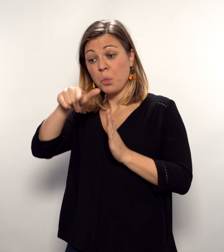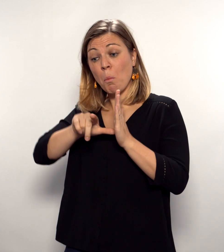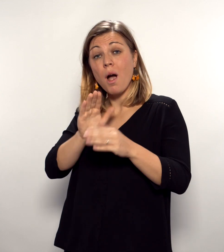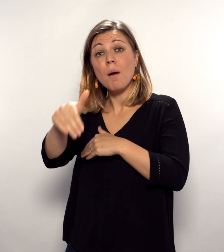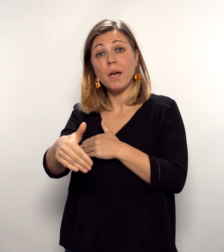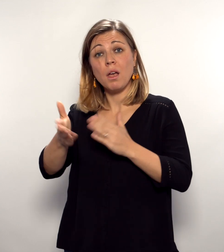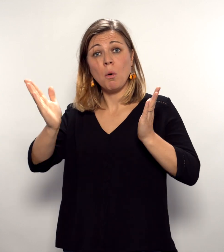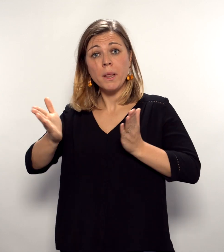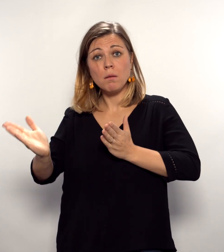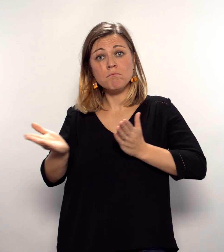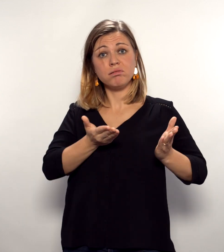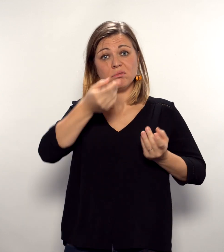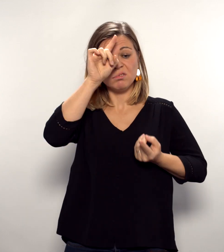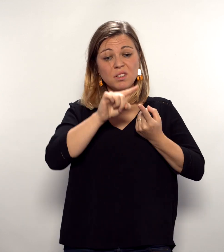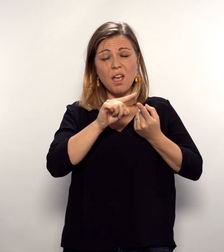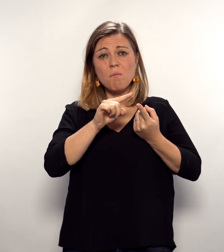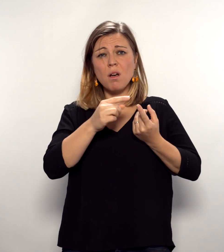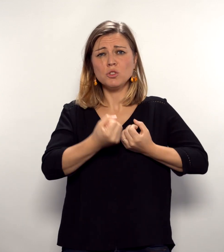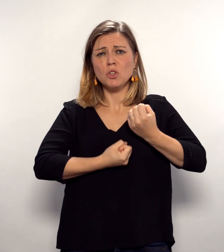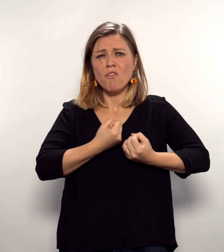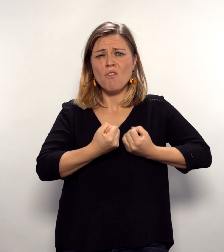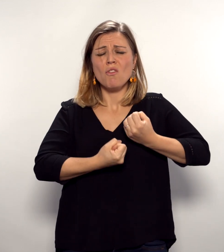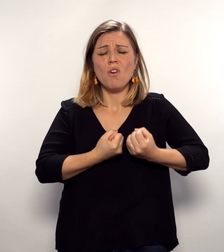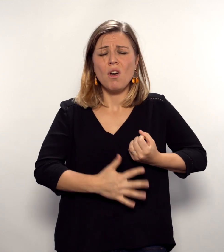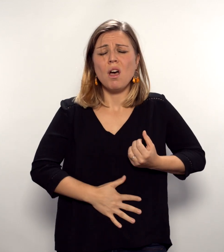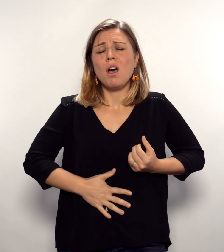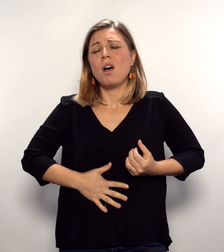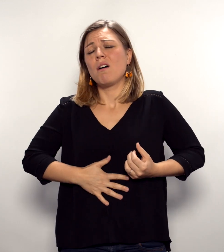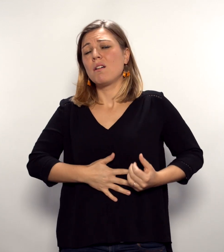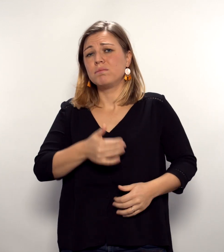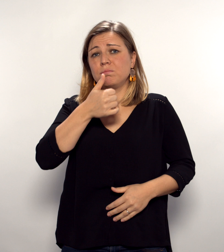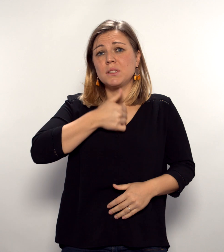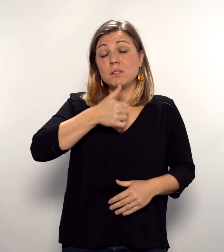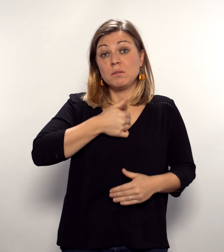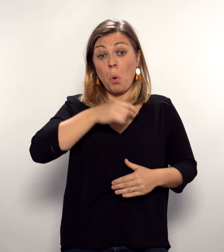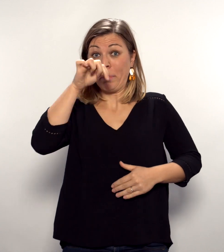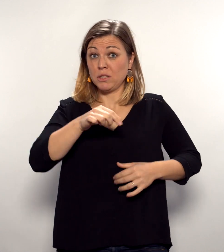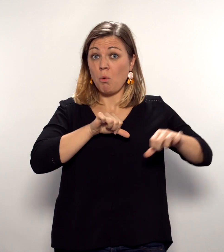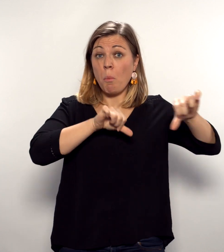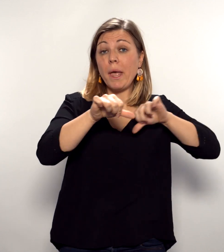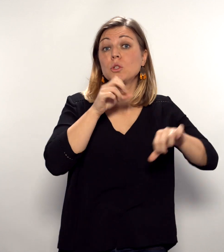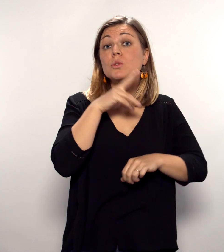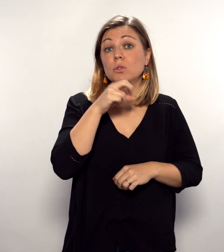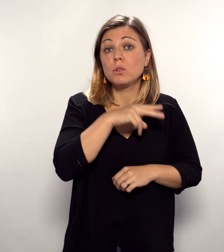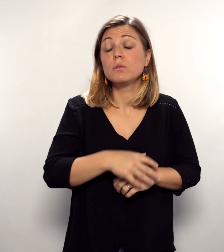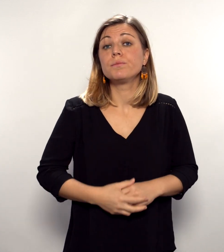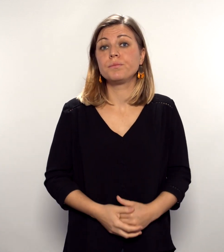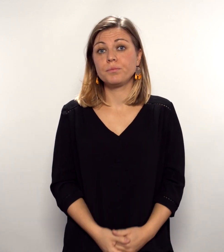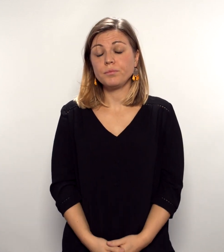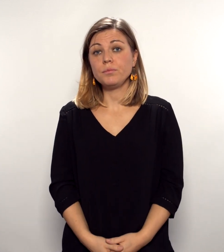mon mariage, j'ai été hospitalisée pour des douleurs insupportables à l'abdomen. On a dû